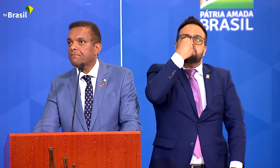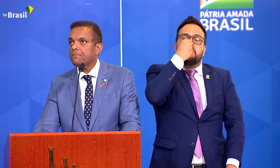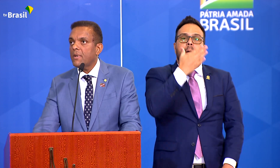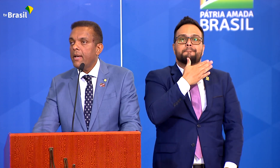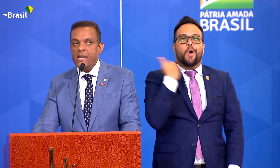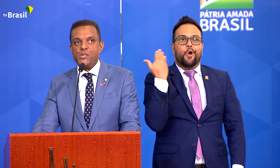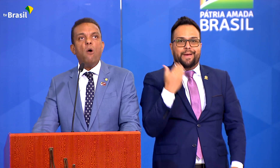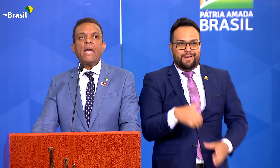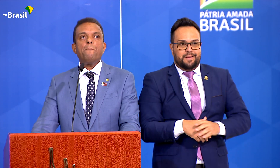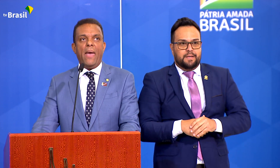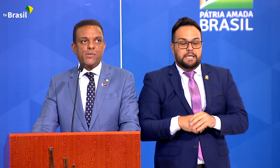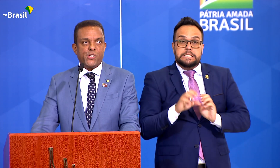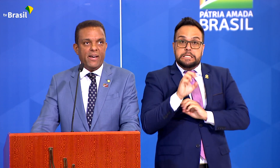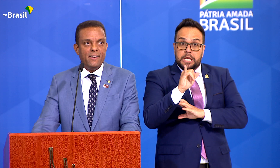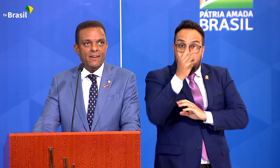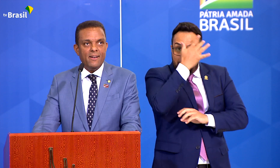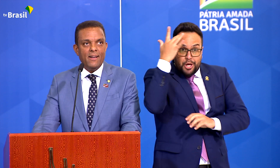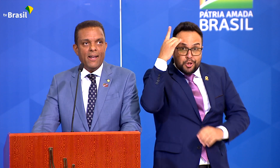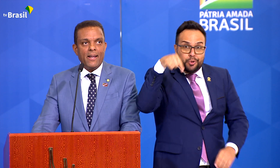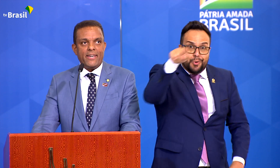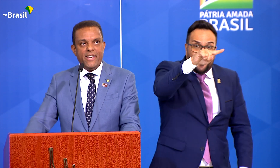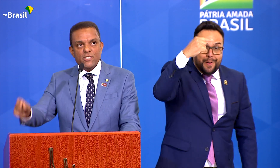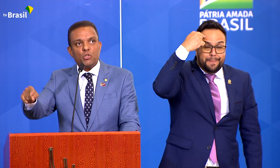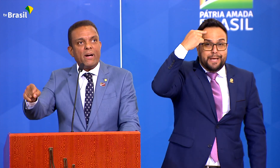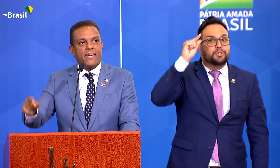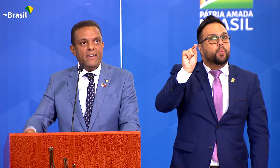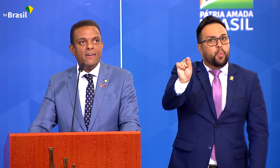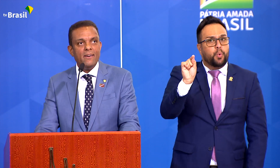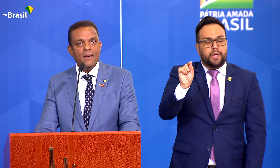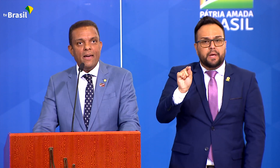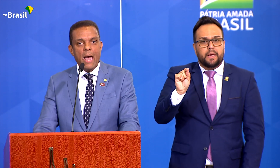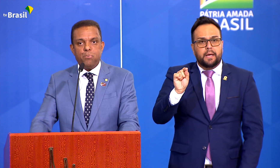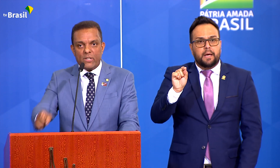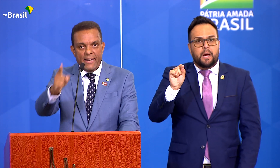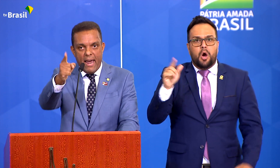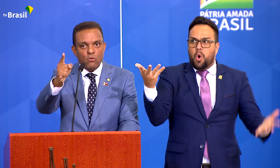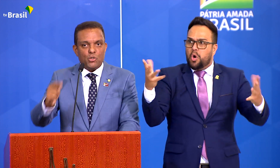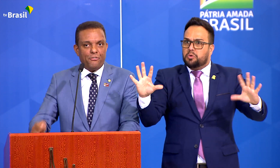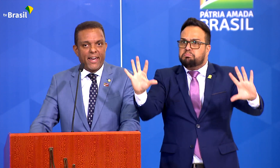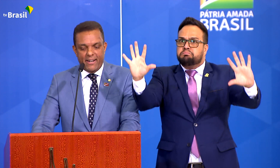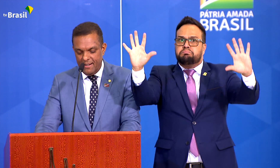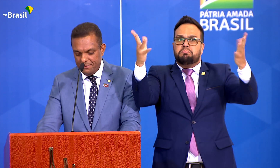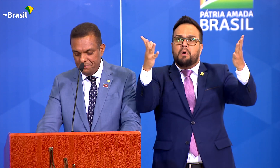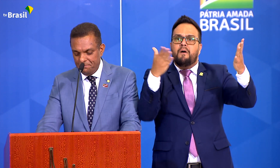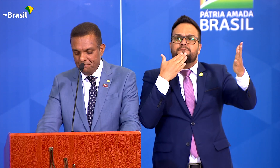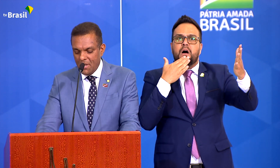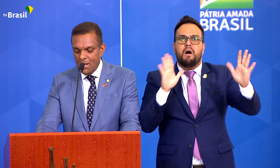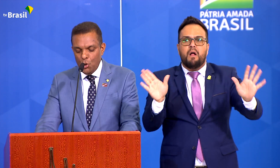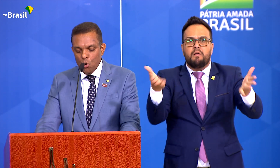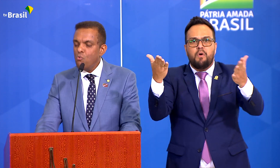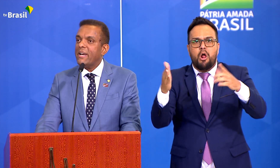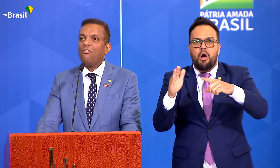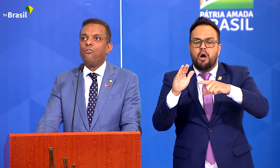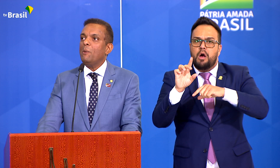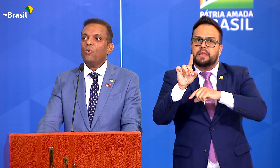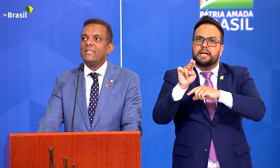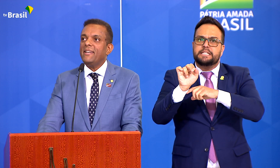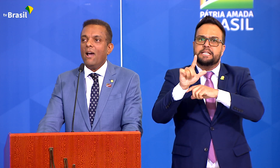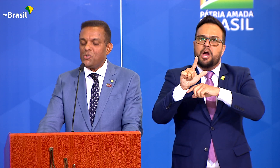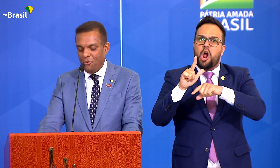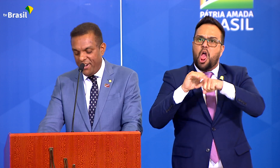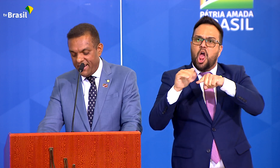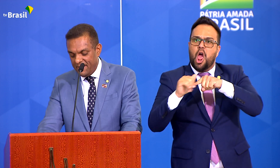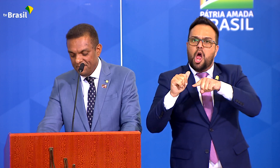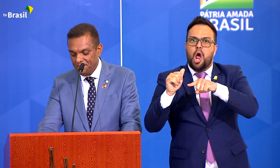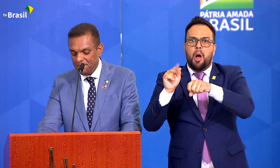abate e se alguém pensa que isso aqui é para o Daniel Silveira nunca